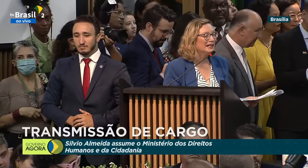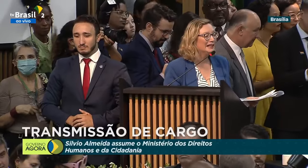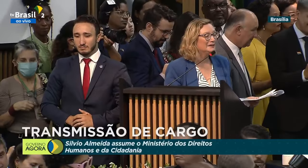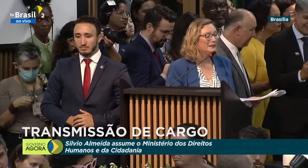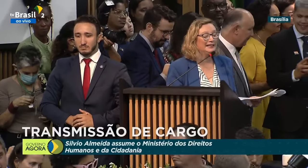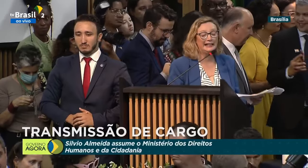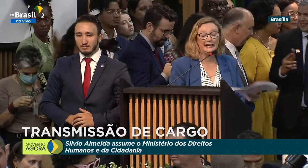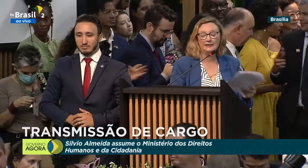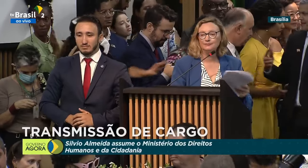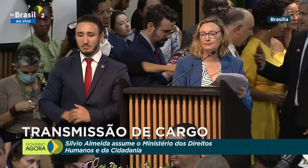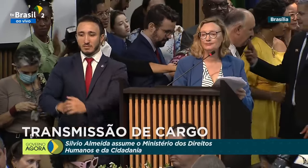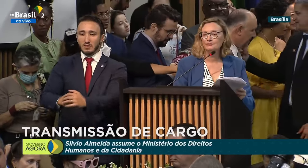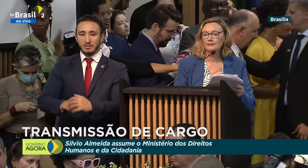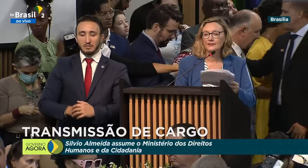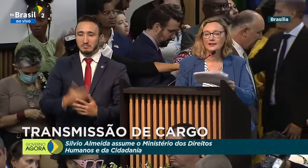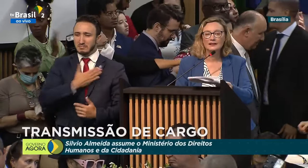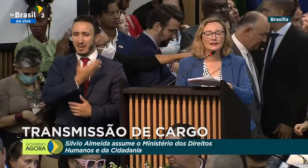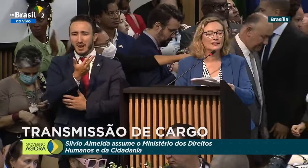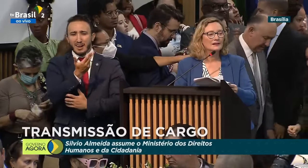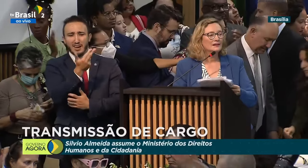minha irmã